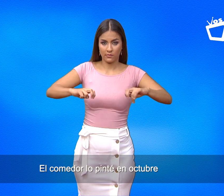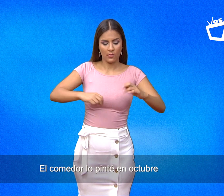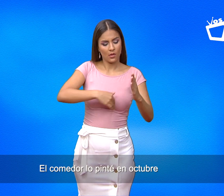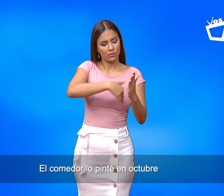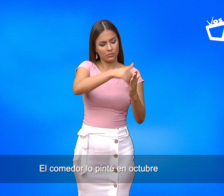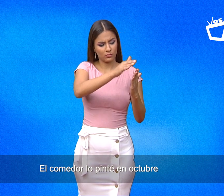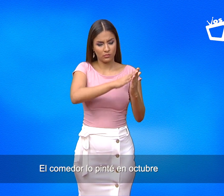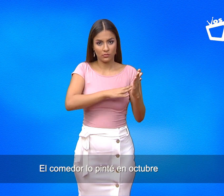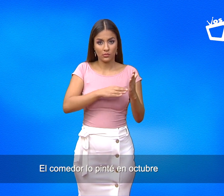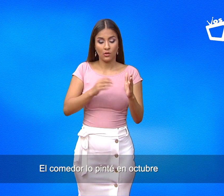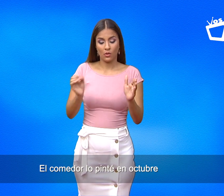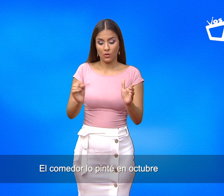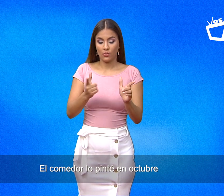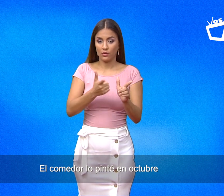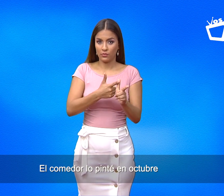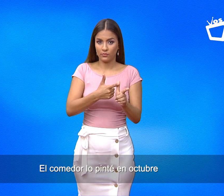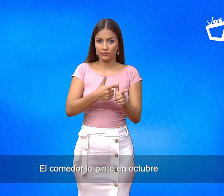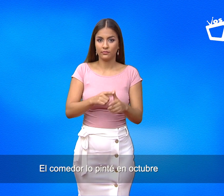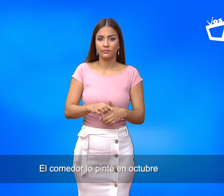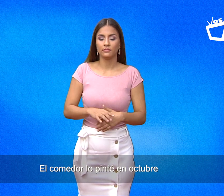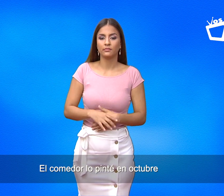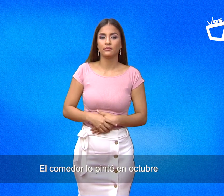y el comedor lo pinté en octubre